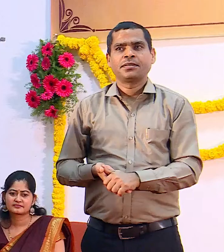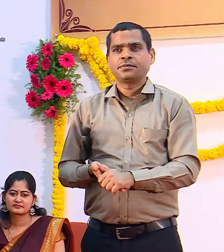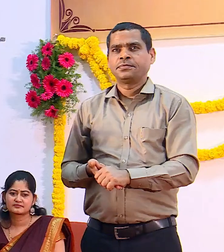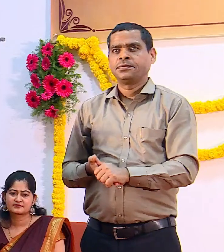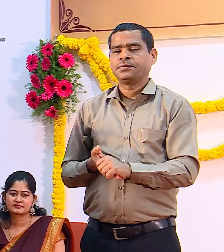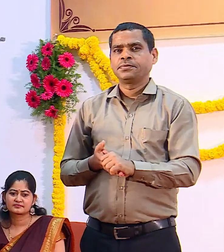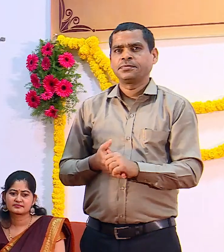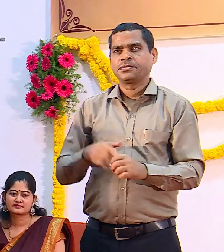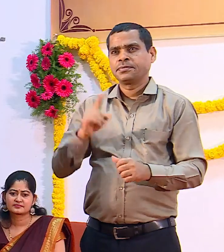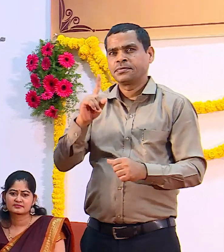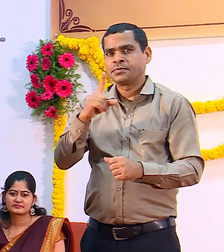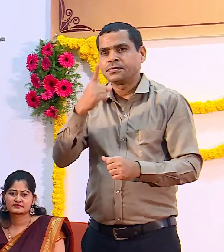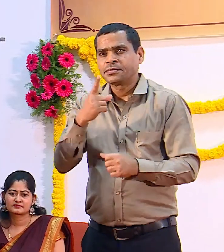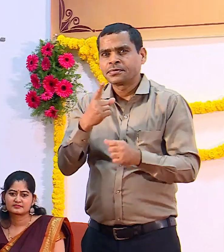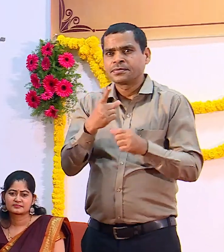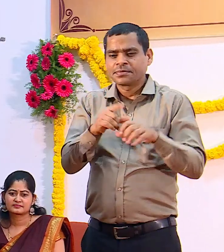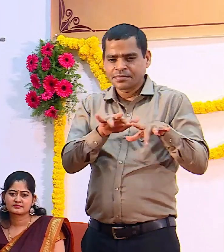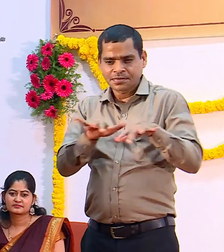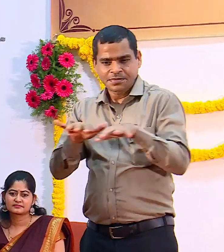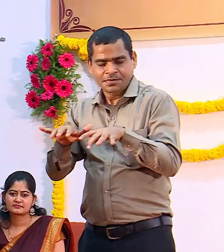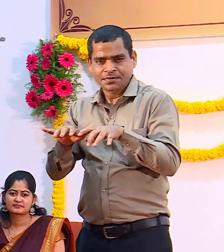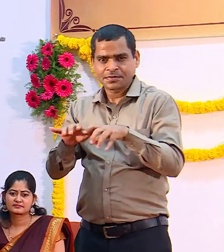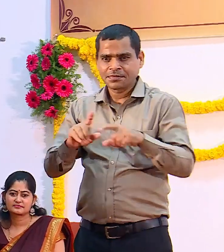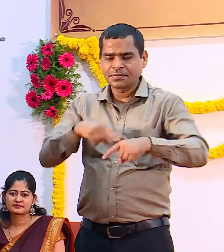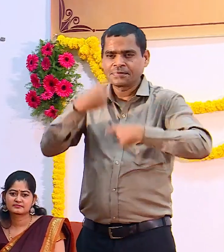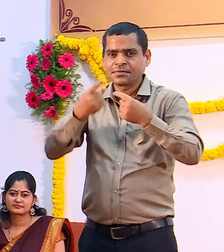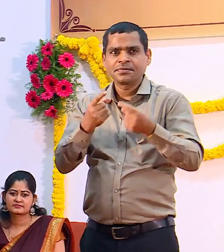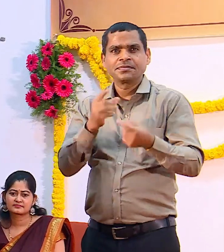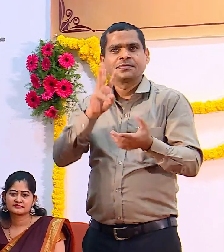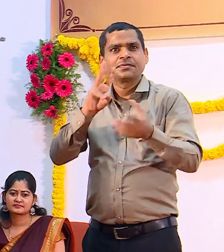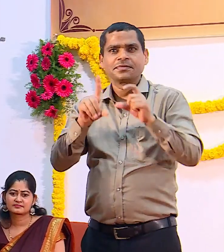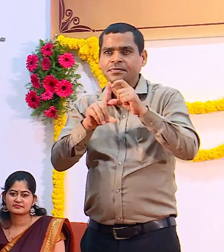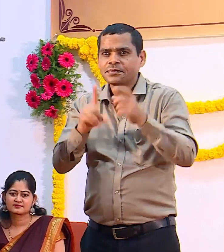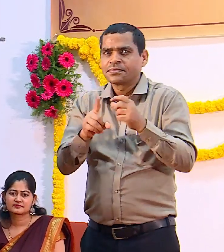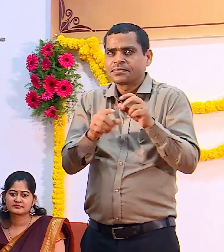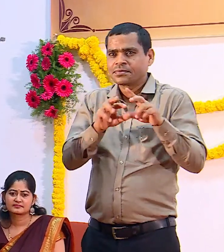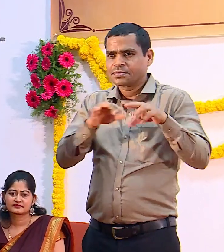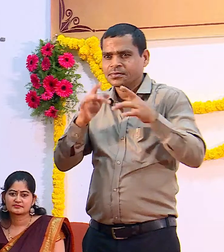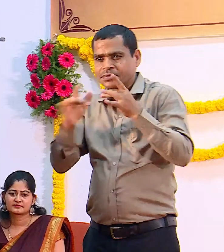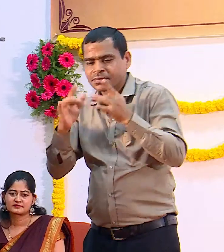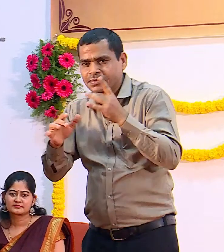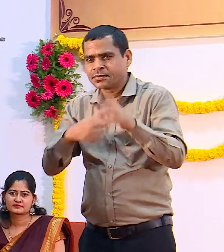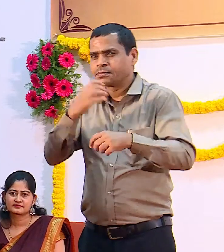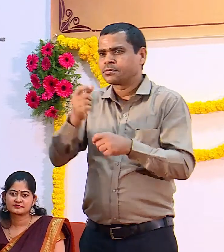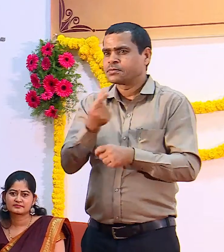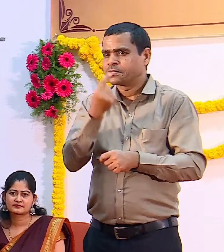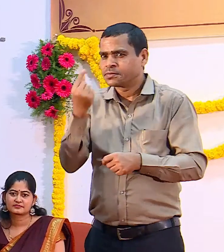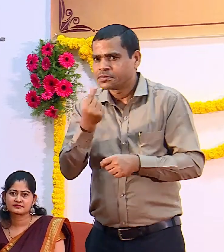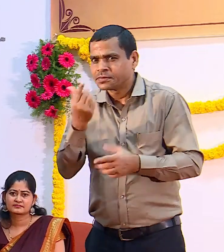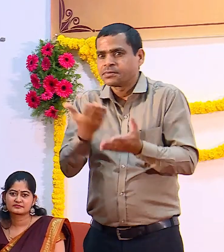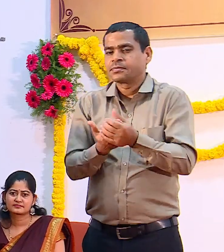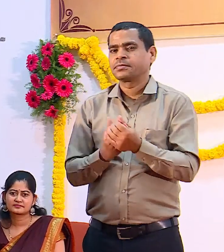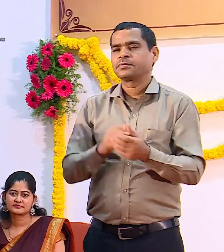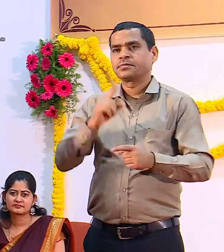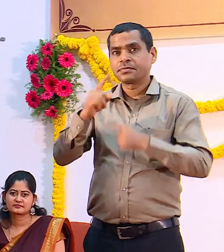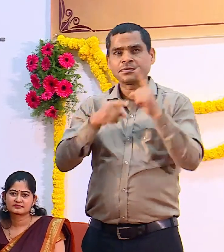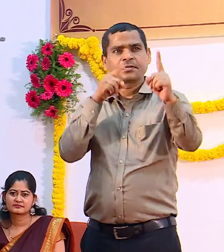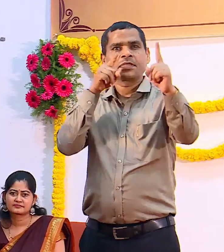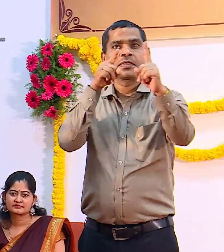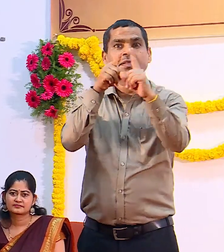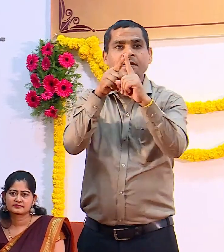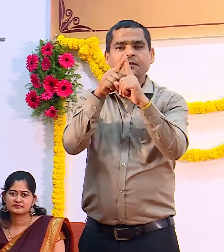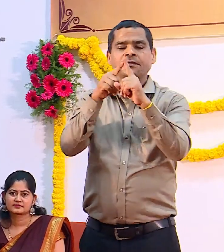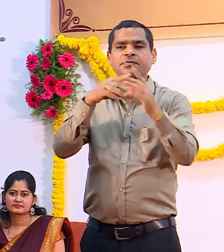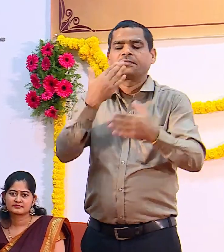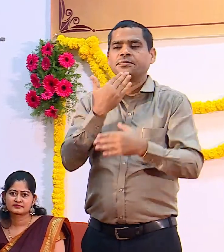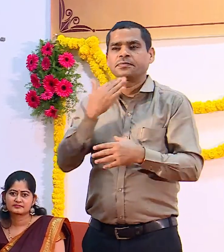यू चाहे आप कंप्यूटर यूज़ कर रहे हों 3D मॉडलिंग यूज़ कर रहे हों सॉफ्टवेयर यूज़ कर रहे हैं सब कुछ यूज़ कर रहे हैं पर मेन है कि आपका